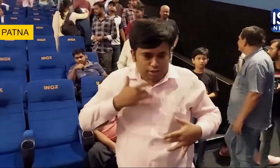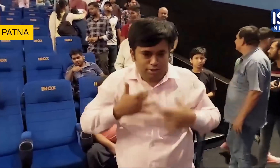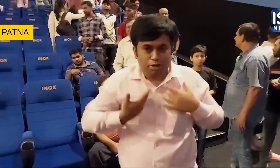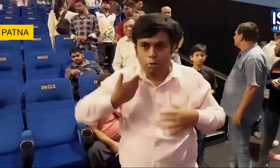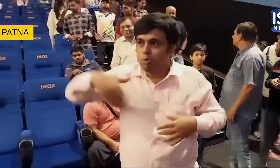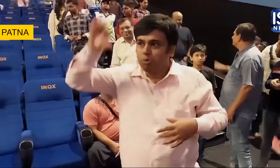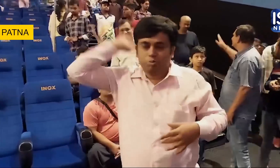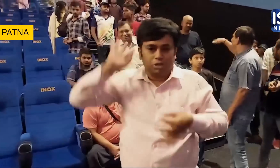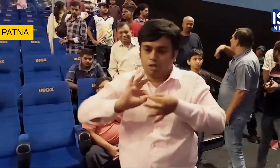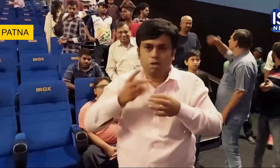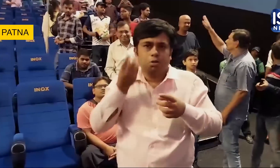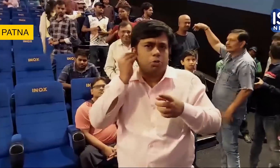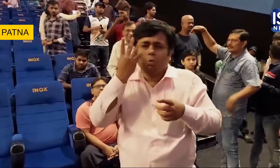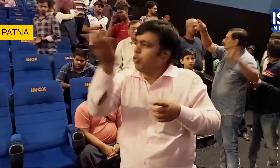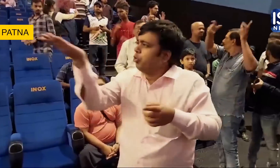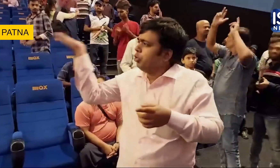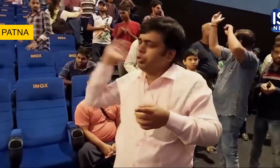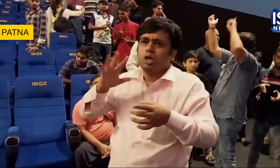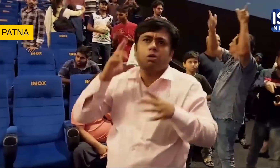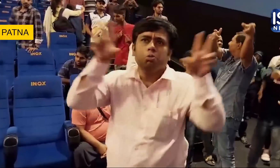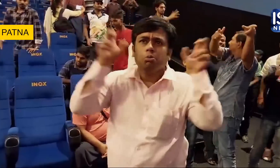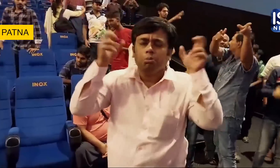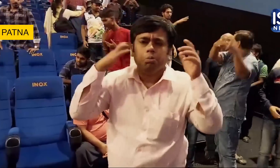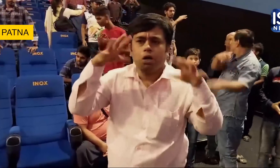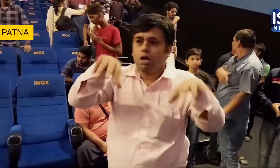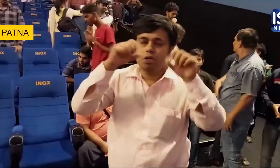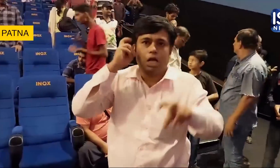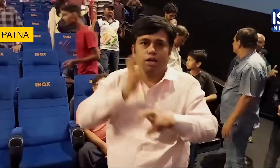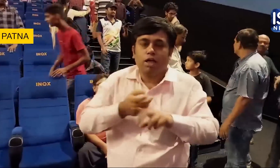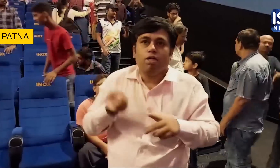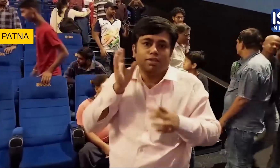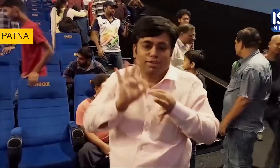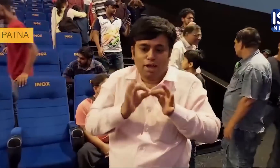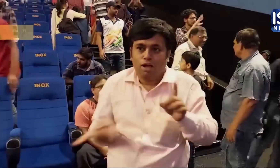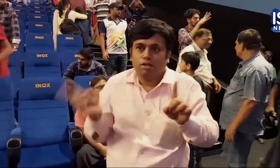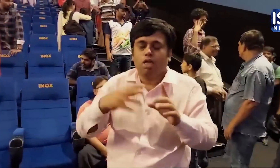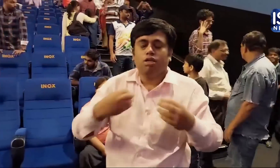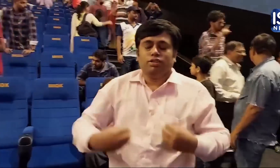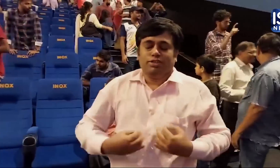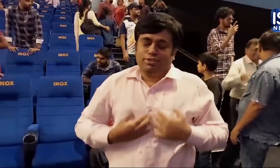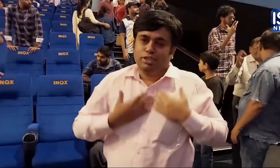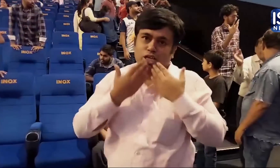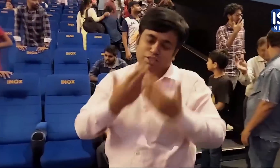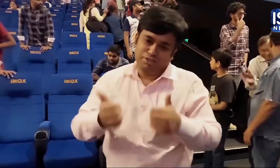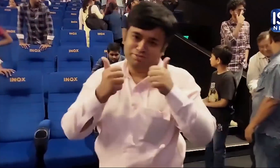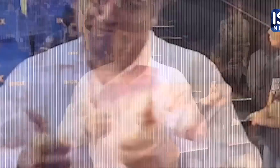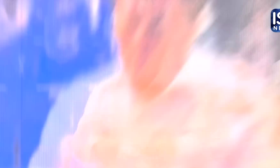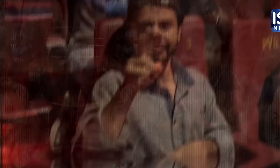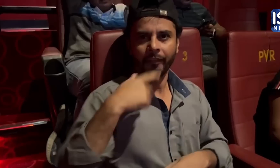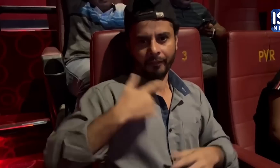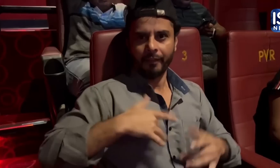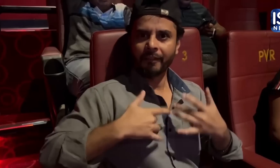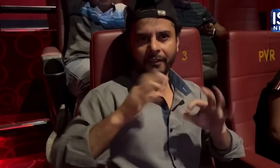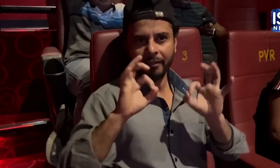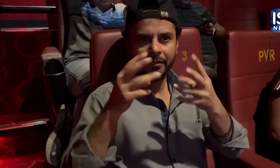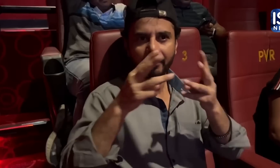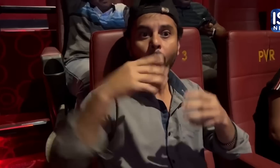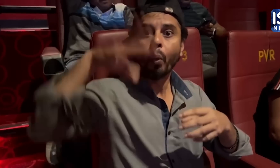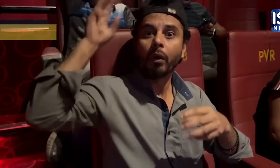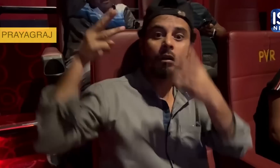2 आईएसएल इंटरप्रिटेशन के साथ देखने के लिए। पहले आईएसएल नहीं था, सुनने वाले लोग समझते थे, लेकिन मैं डेफ था, मैं नहीं समझ पाता। आईएसएल के साथ मैं भी समझ सकता हूँ। थैंक